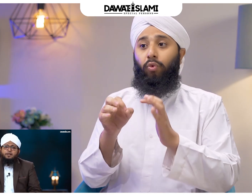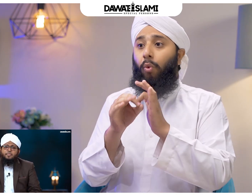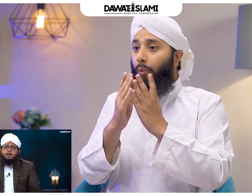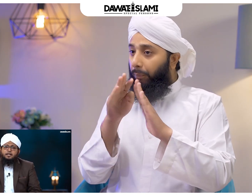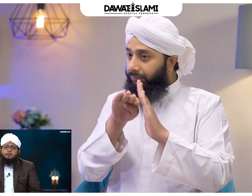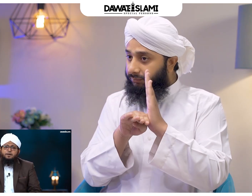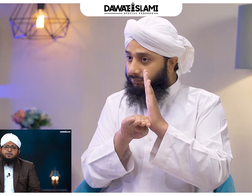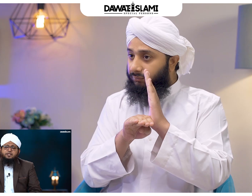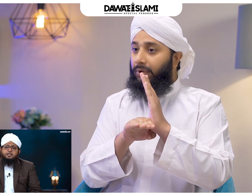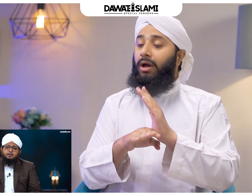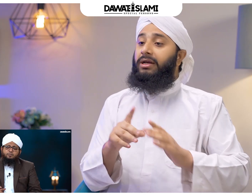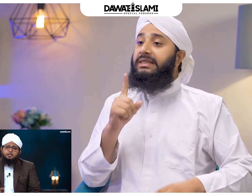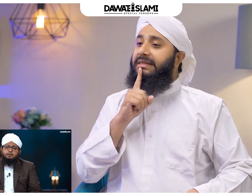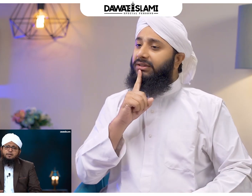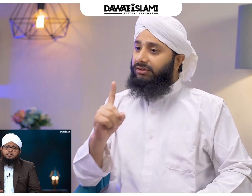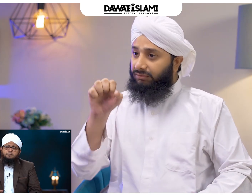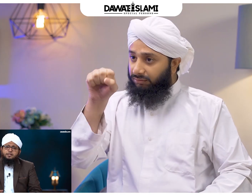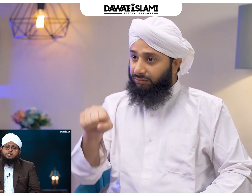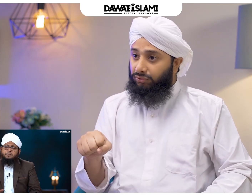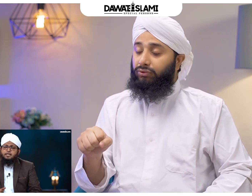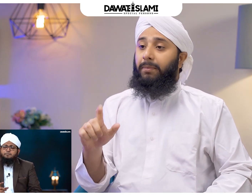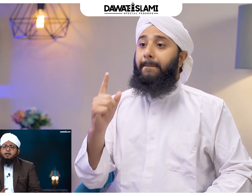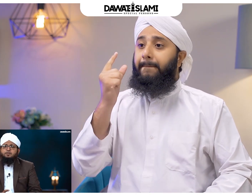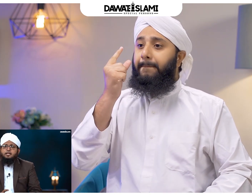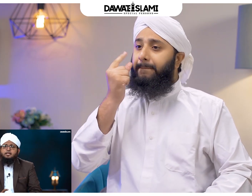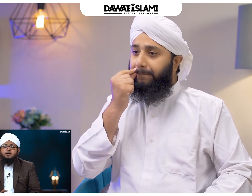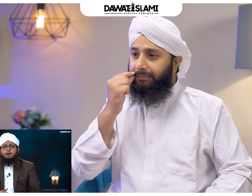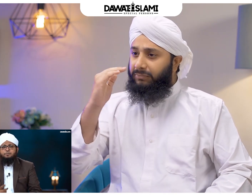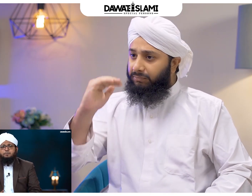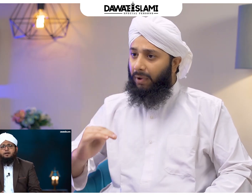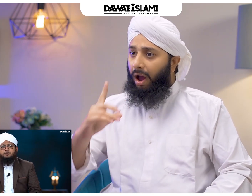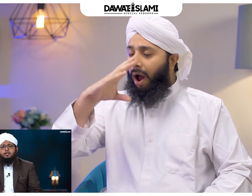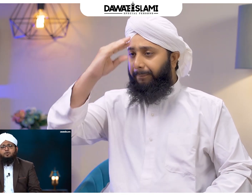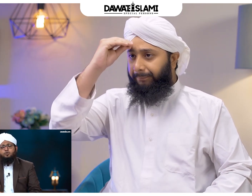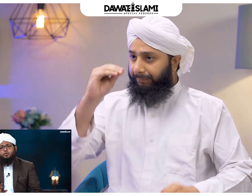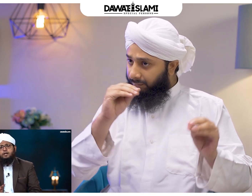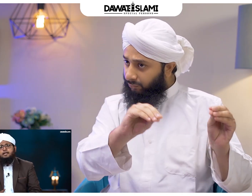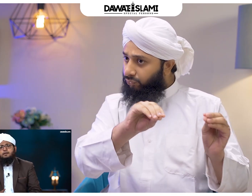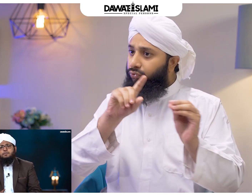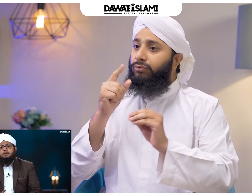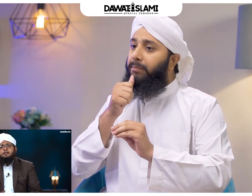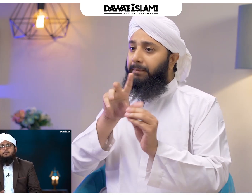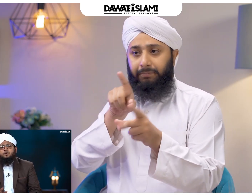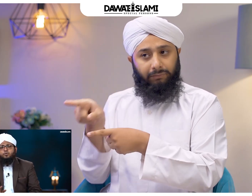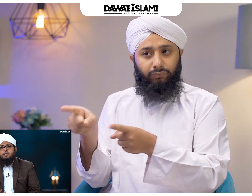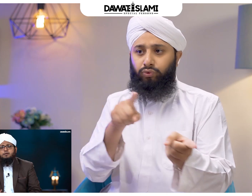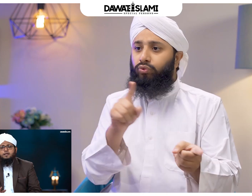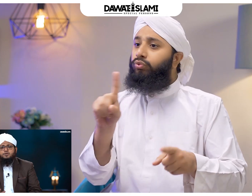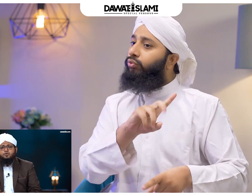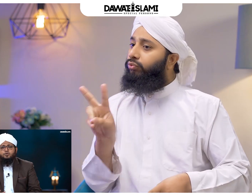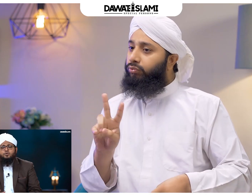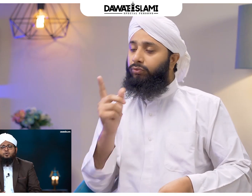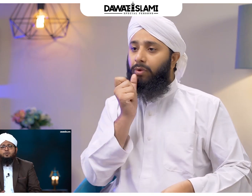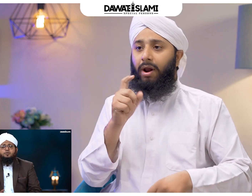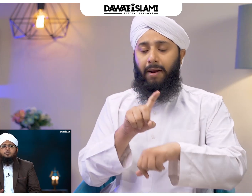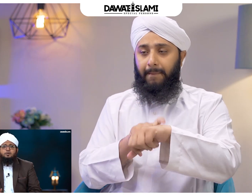तौर पे हक़ परवरिश की मुद्दत में जब बच्चे माँ के पास रहें या बाप के पास रहें, दोनों ही टाइम में कोई भी